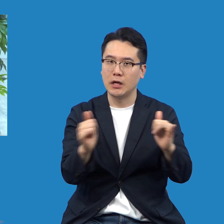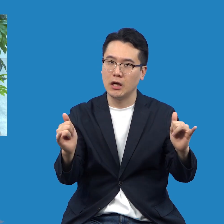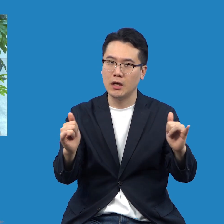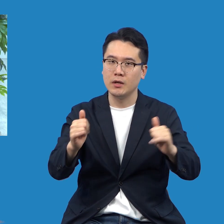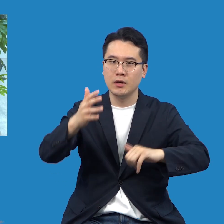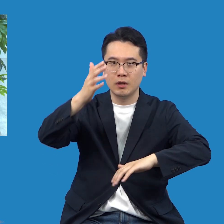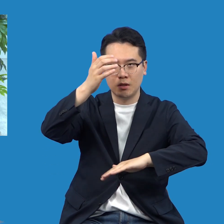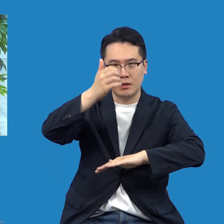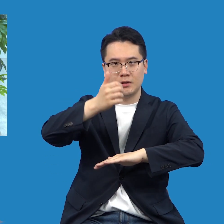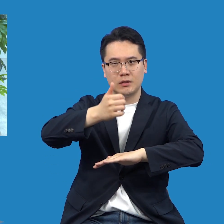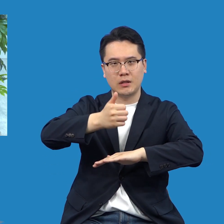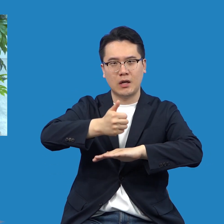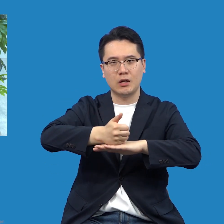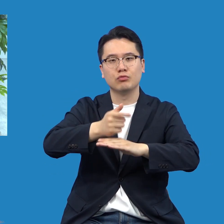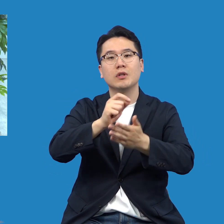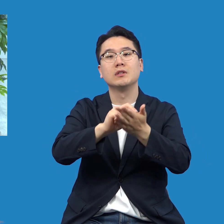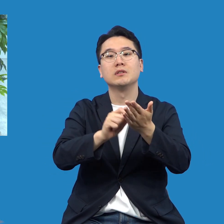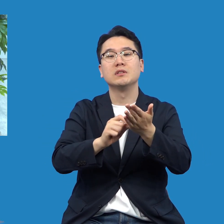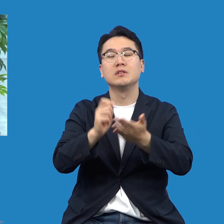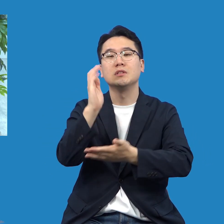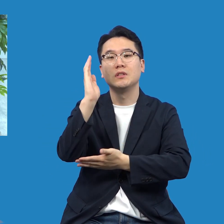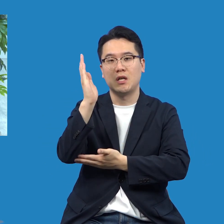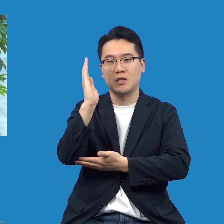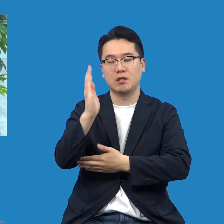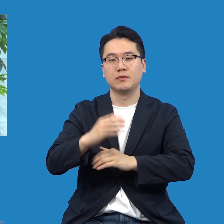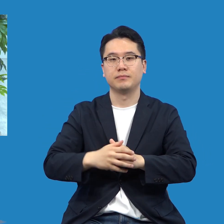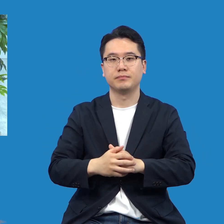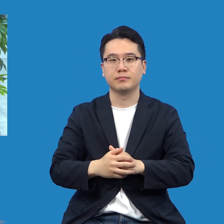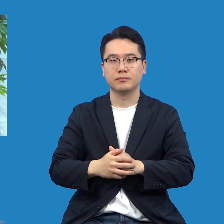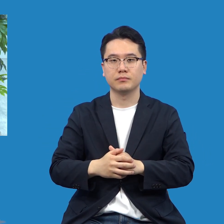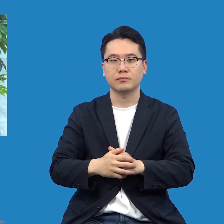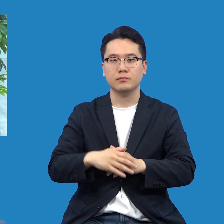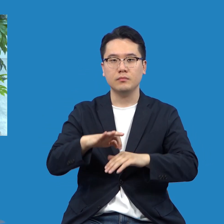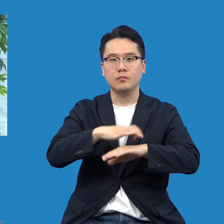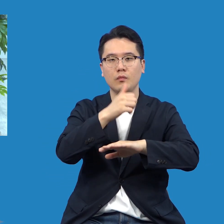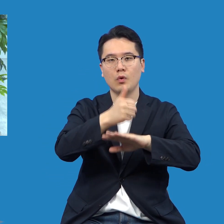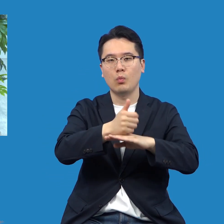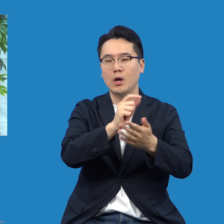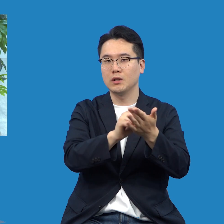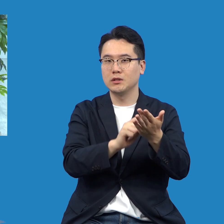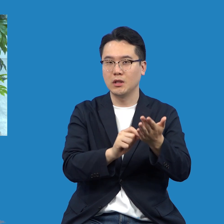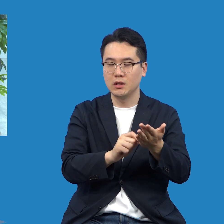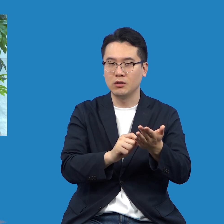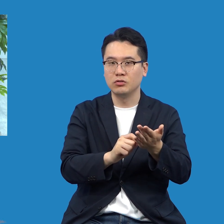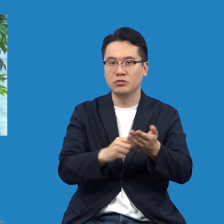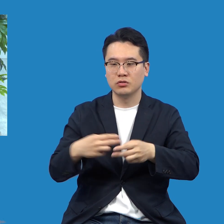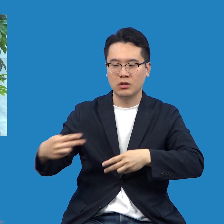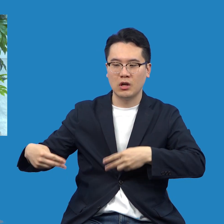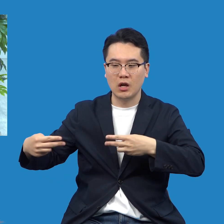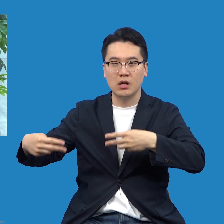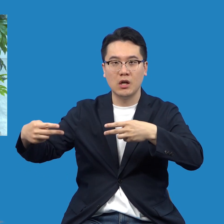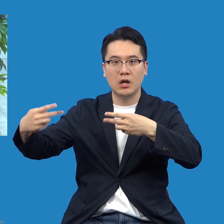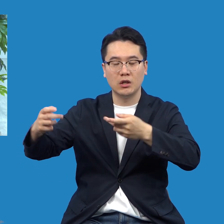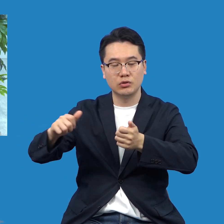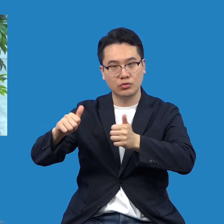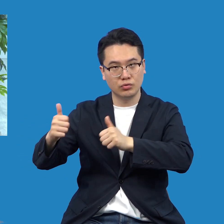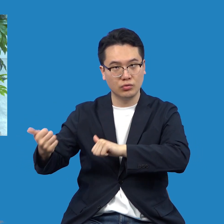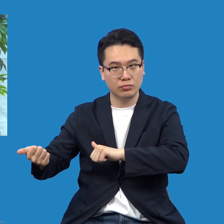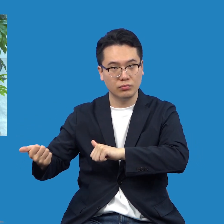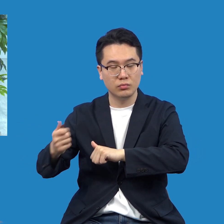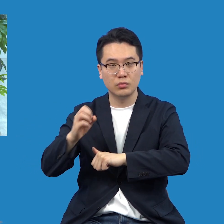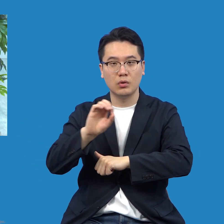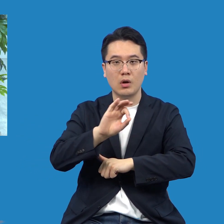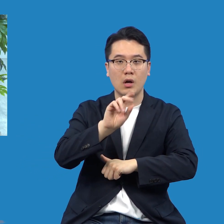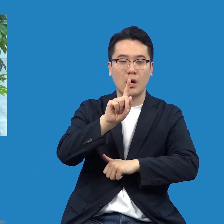나중에 쓴 이야기이지요. 열왕기 기자는 아하시아의 죽음과 엘리야의 이